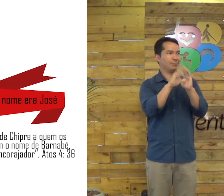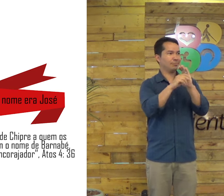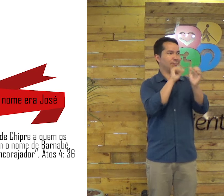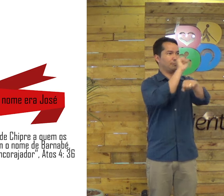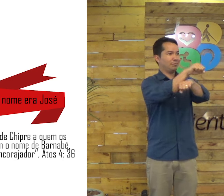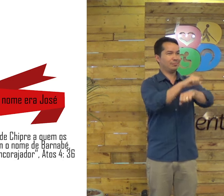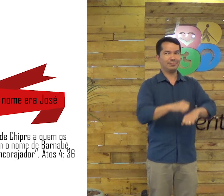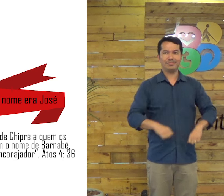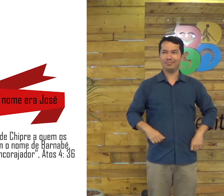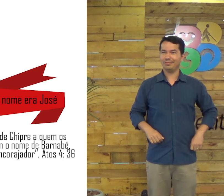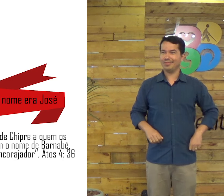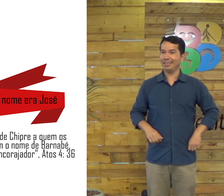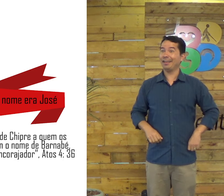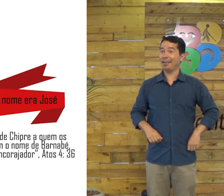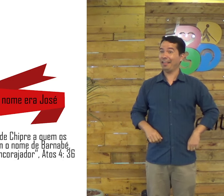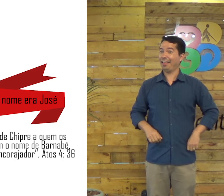Magrão, enganador.